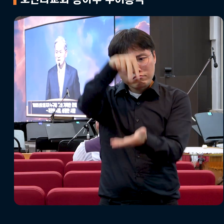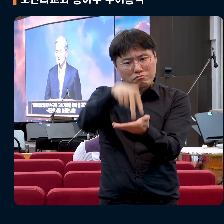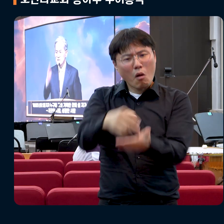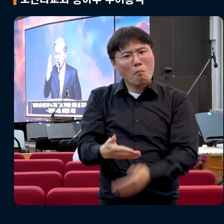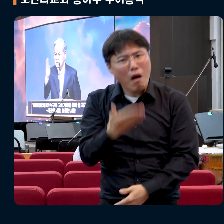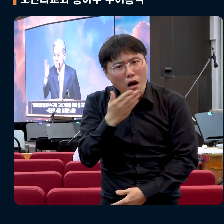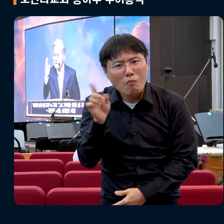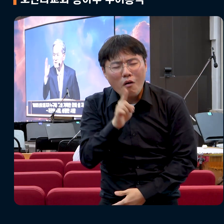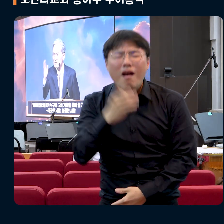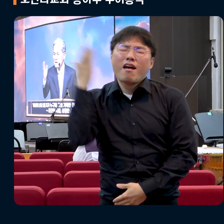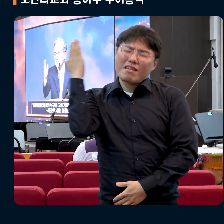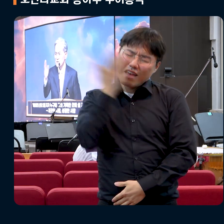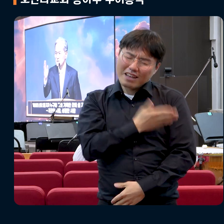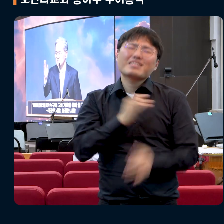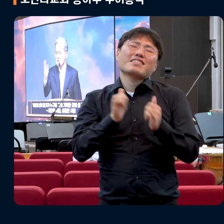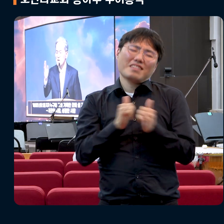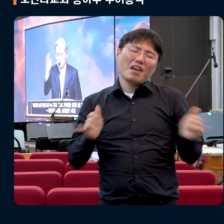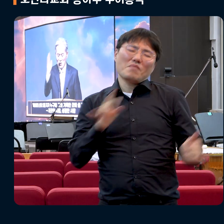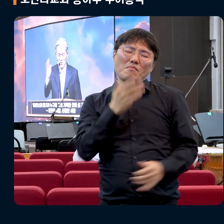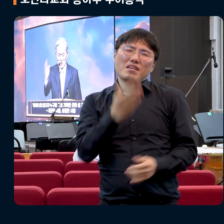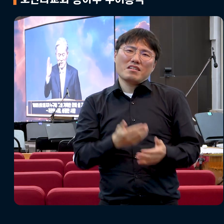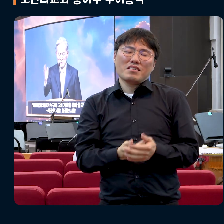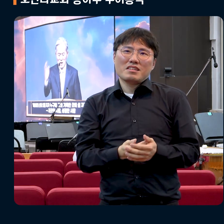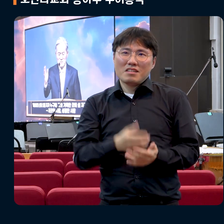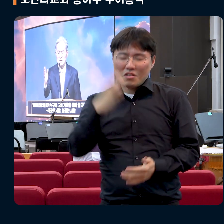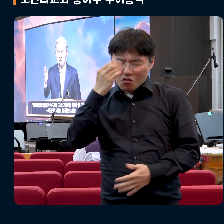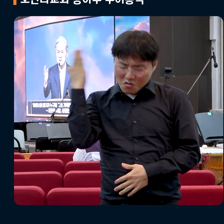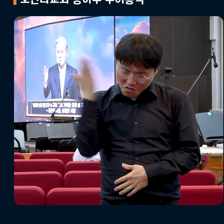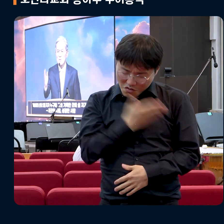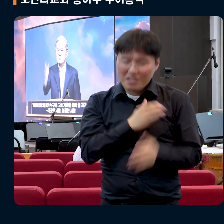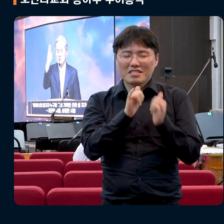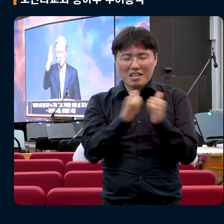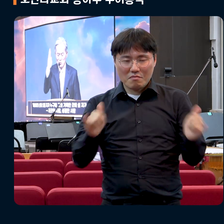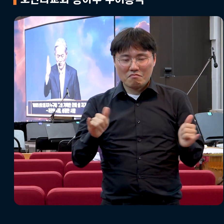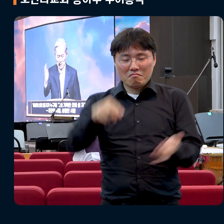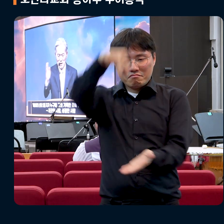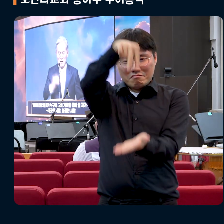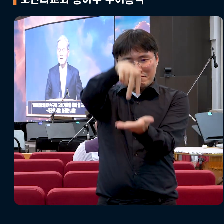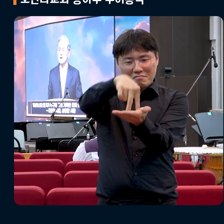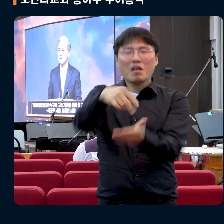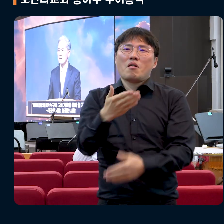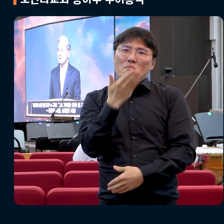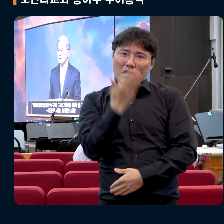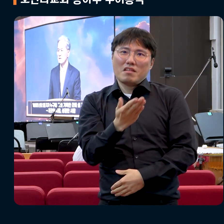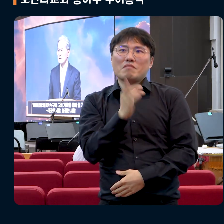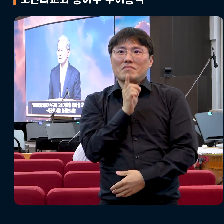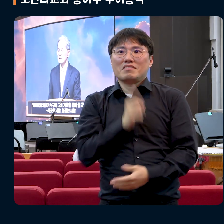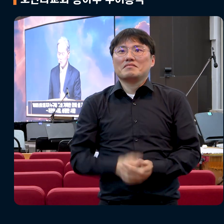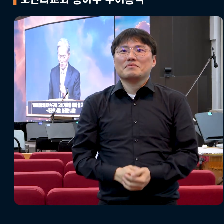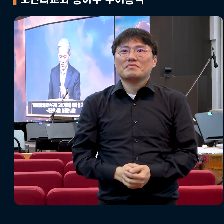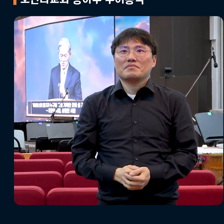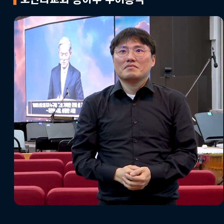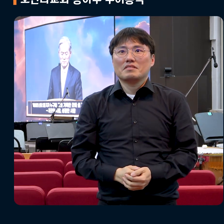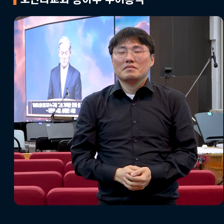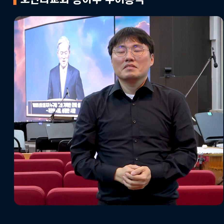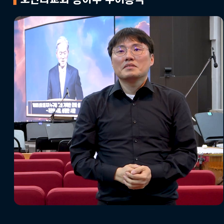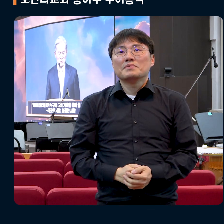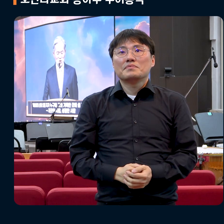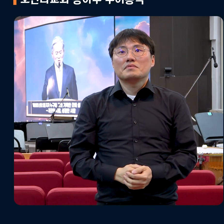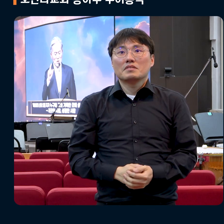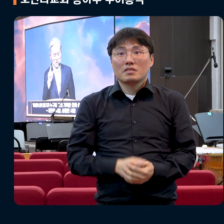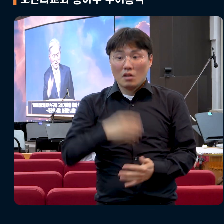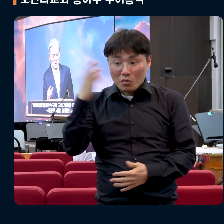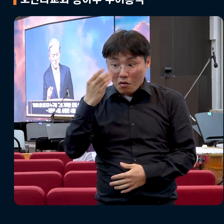있는가? 깨끗한 사람이, 성결한 사람이 바로 그곳에 설 수 있다. 그러면서